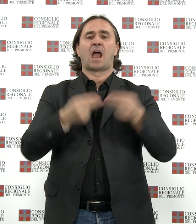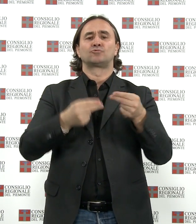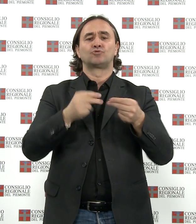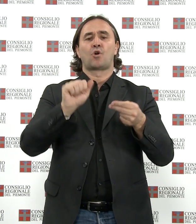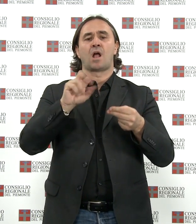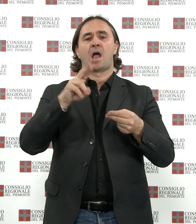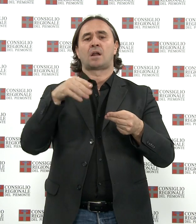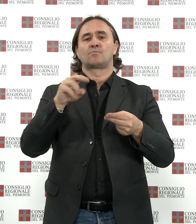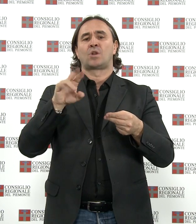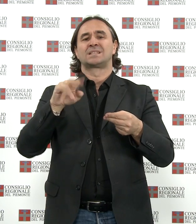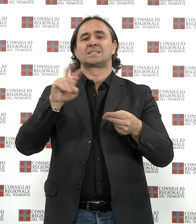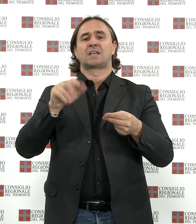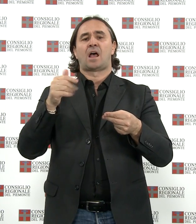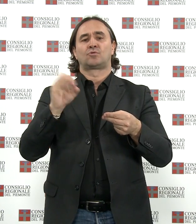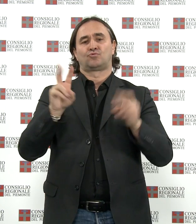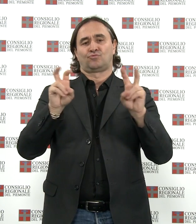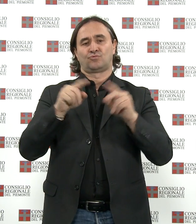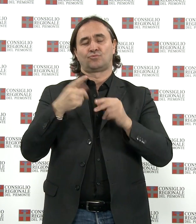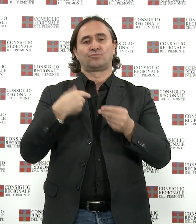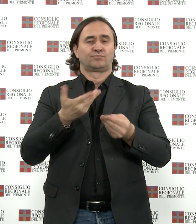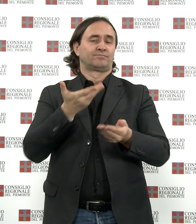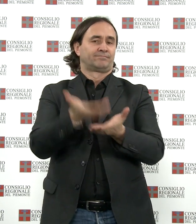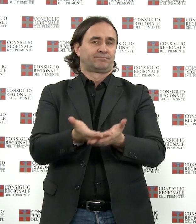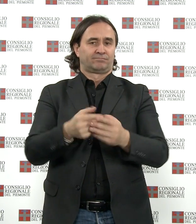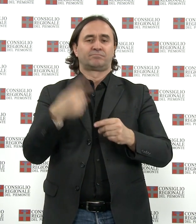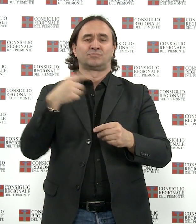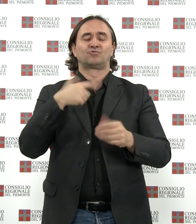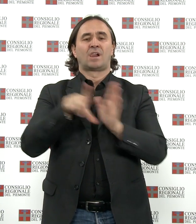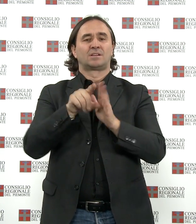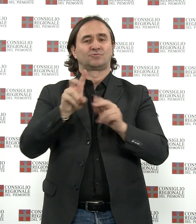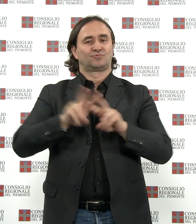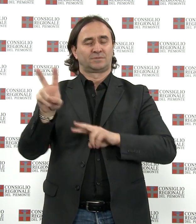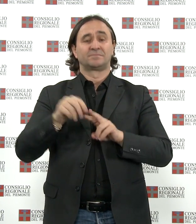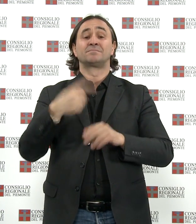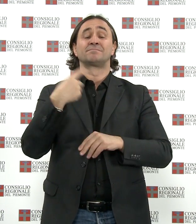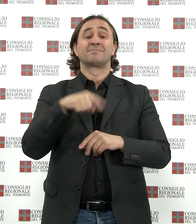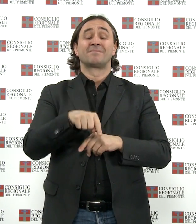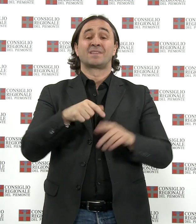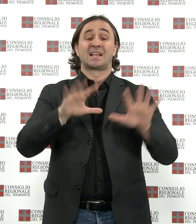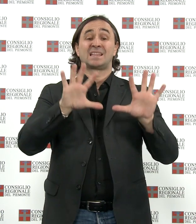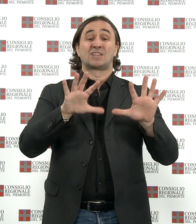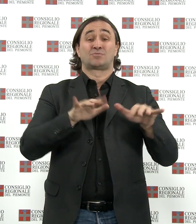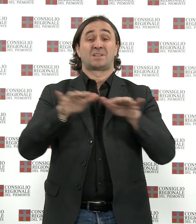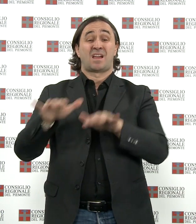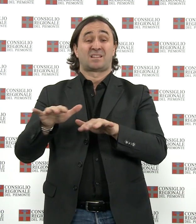dalle leggi nazionali. 10 miliardi il livello complessivo di indebitamento al 31 dicembre 2015, che verranno